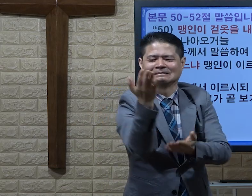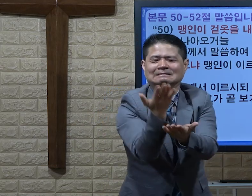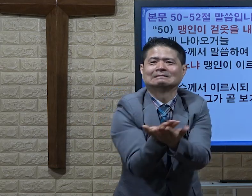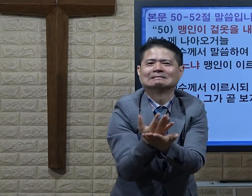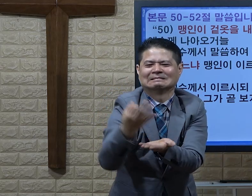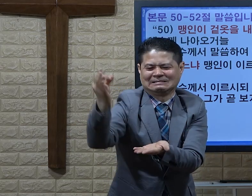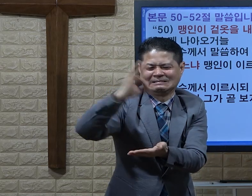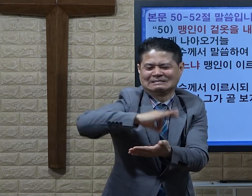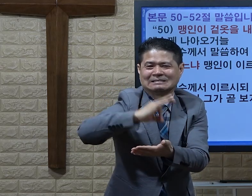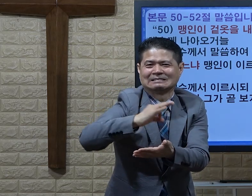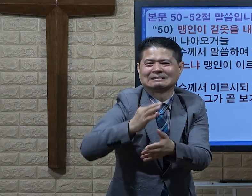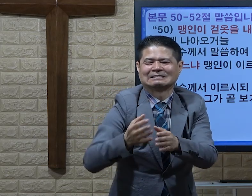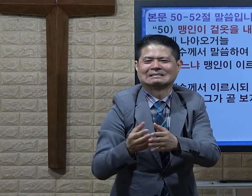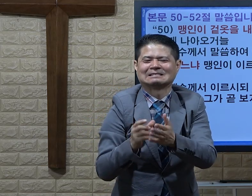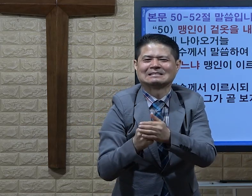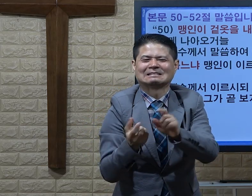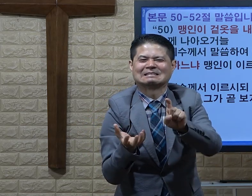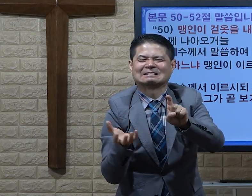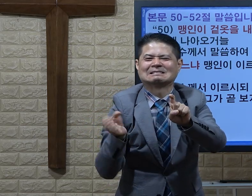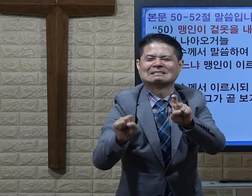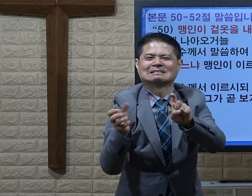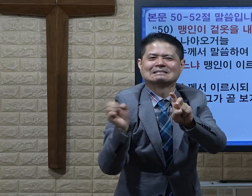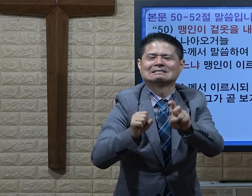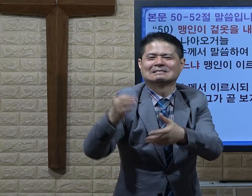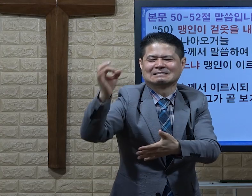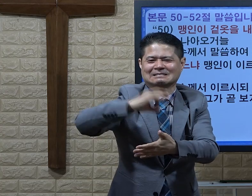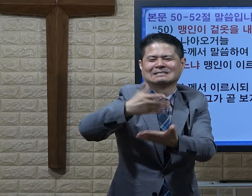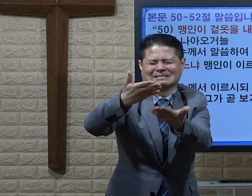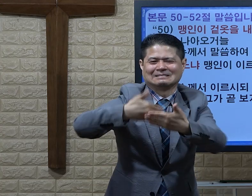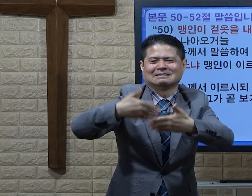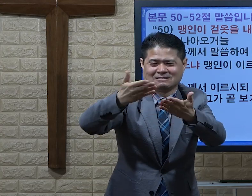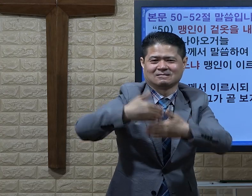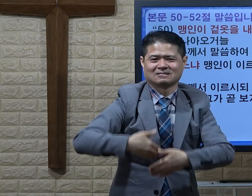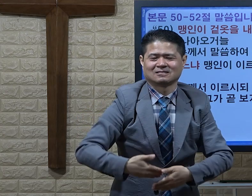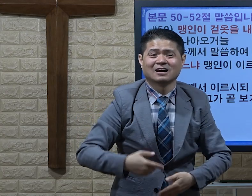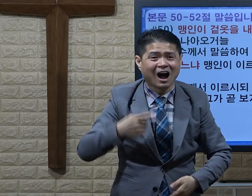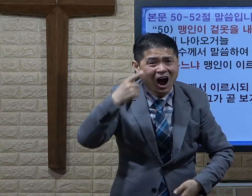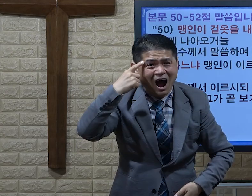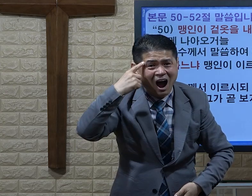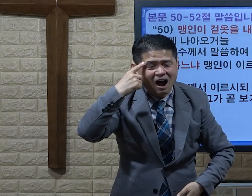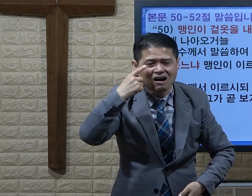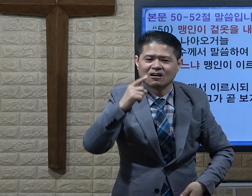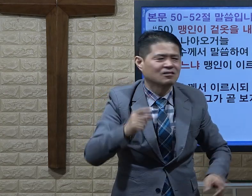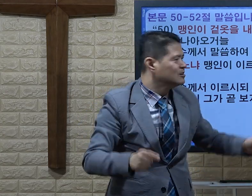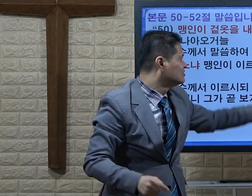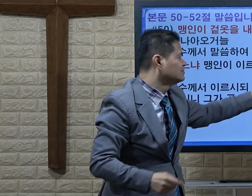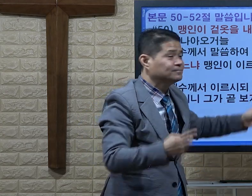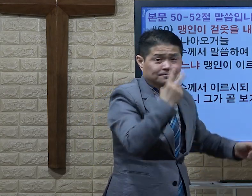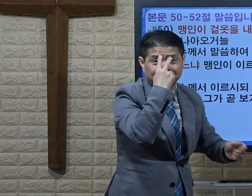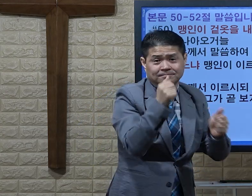주세요. 10억, 20억이든 그거를 저에게 주세요라고 했던 것입니다.